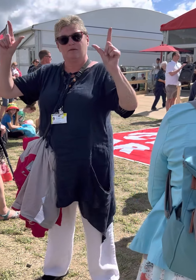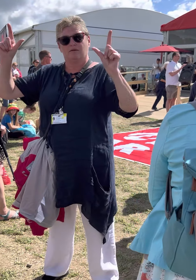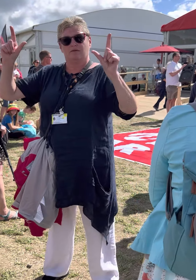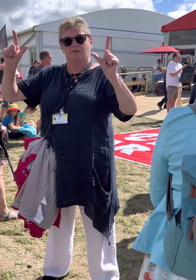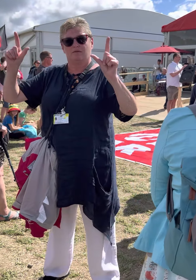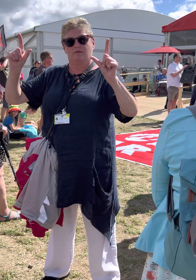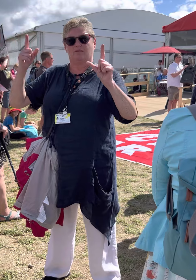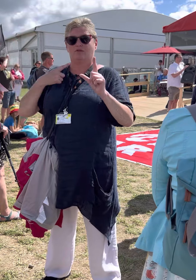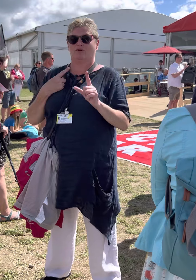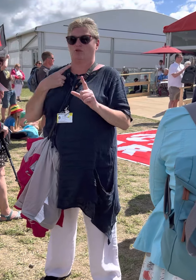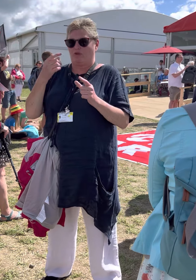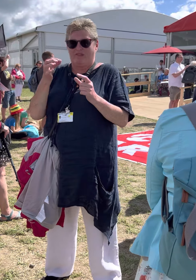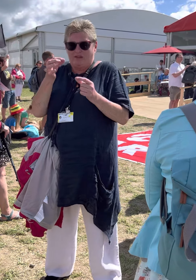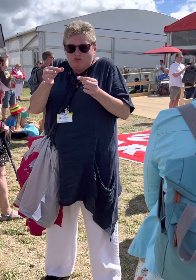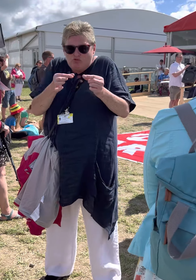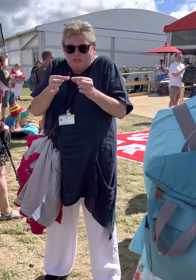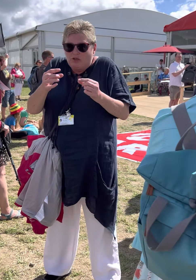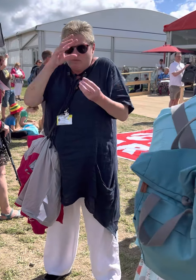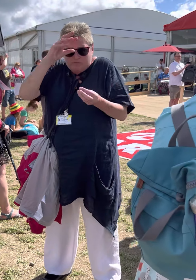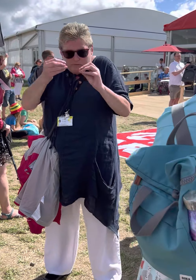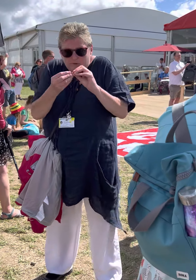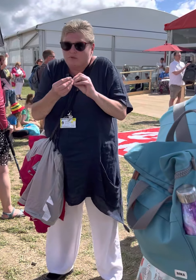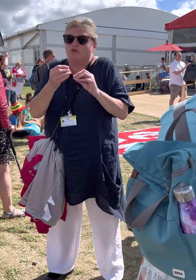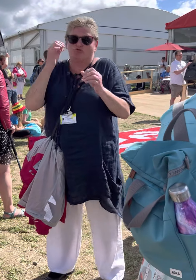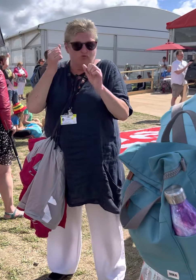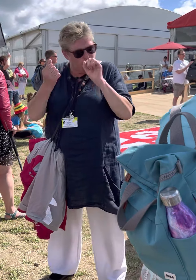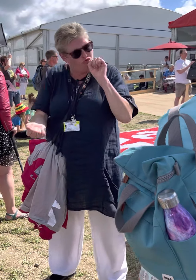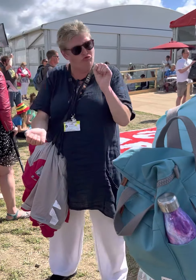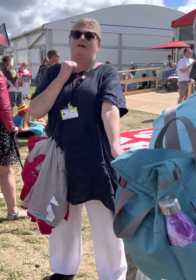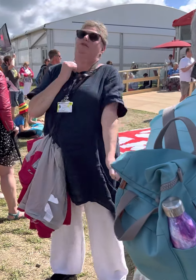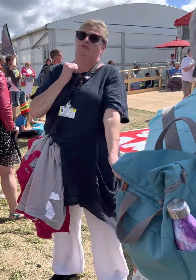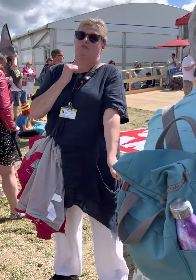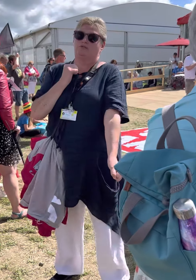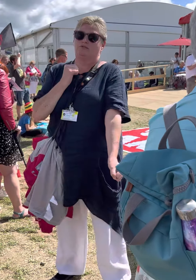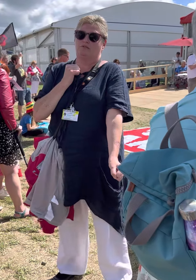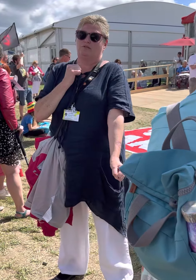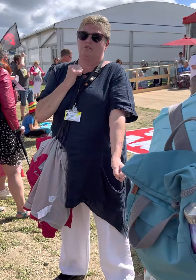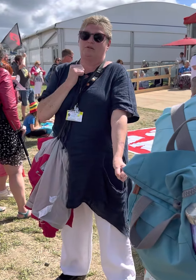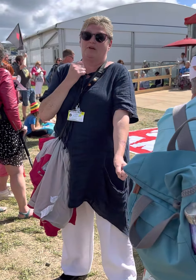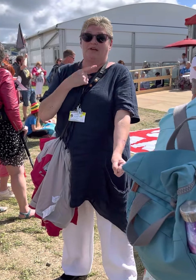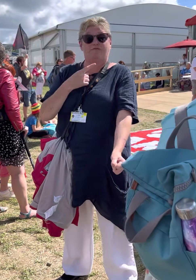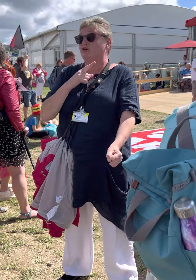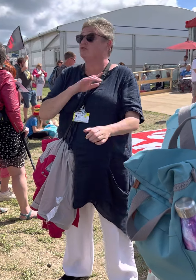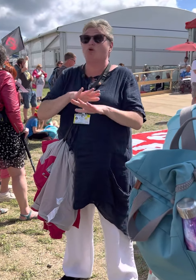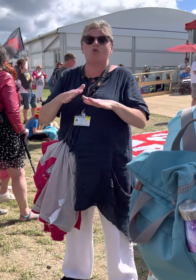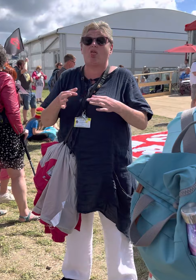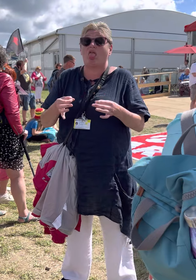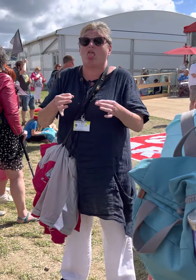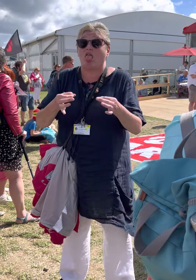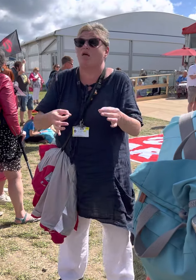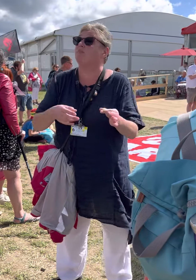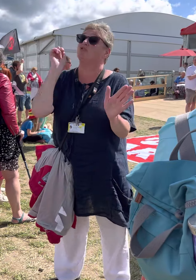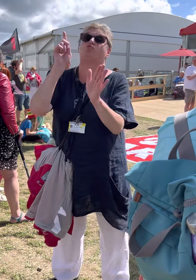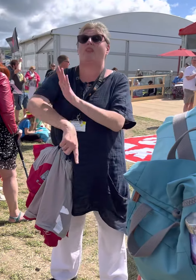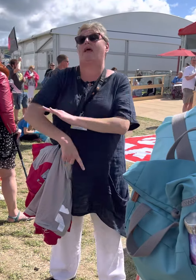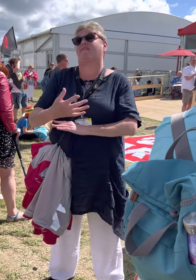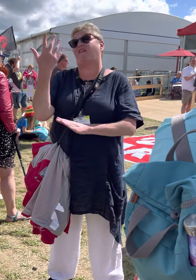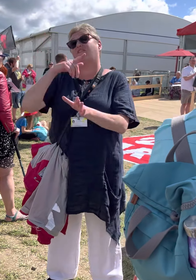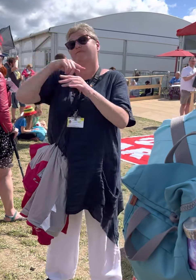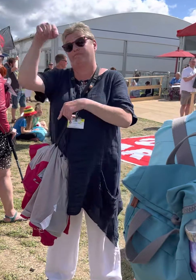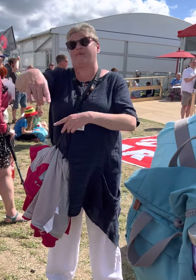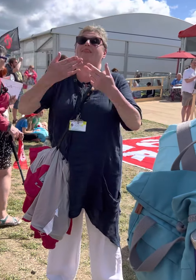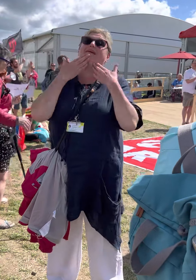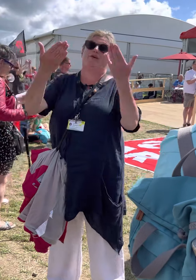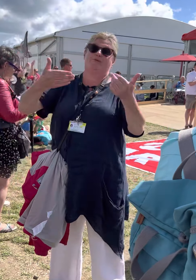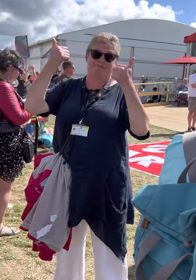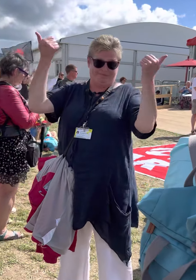y darnau o'r jigsaw i greu y newid. Ac os yna newn ni fe nawr, bydd hi'n rhy hwyr mewn 5 mlynedd. Diolch